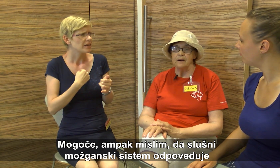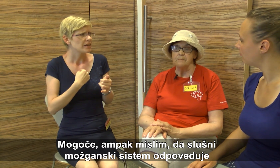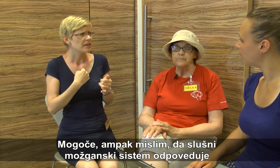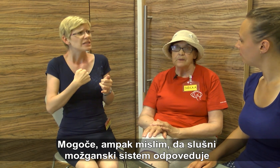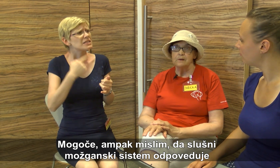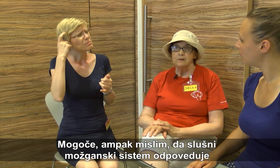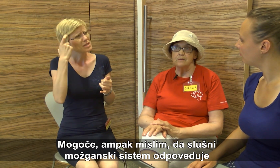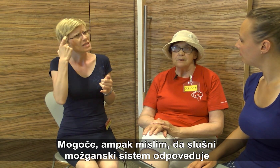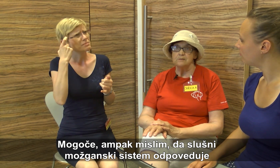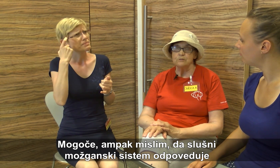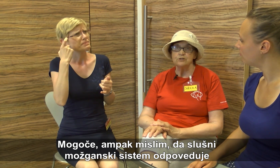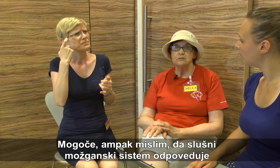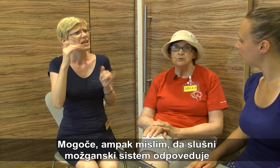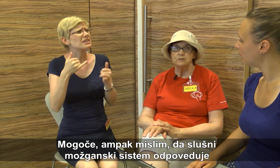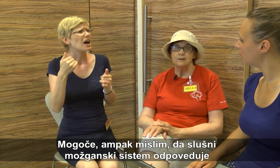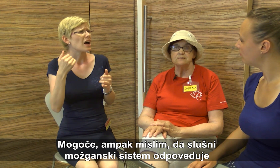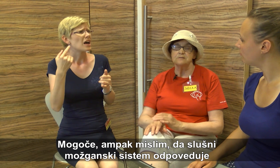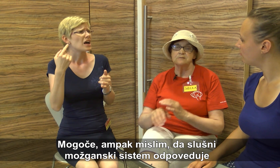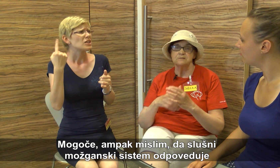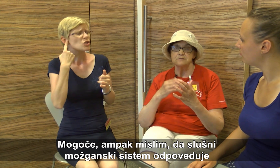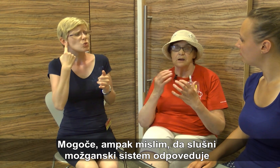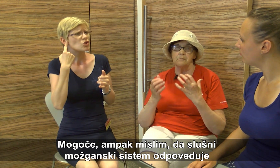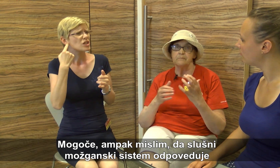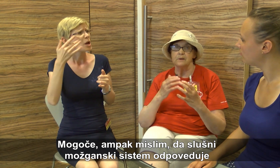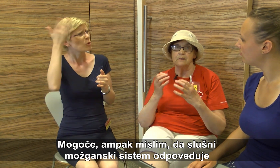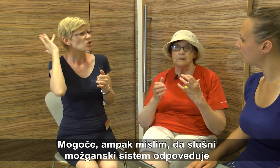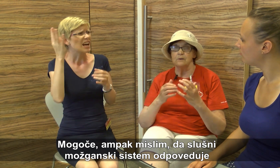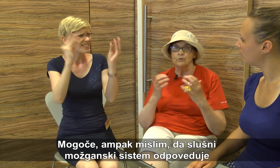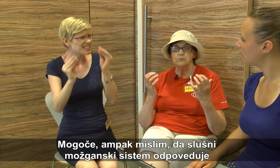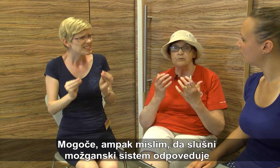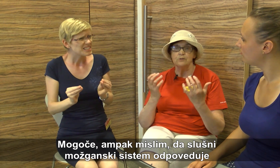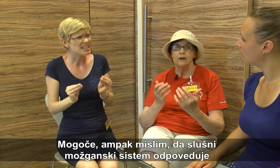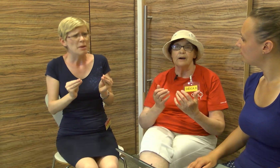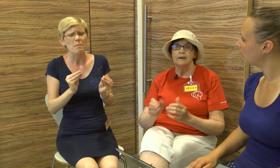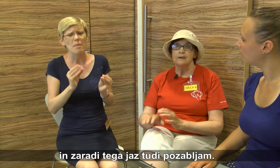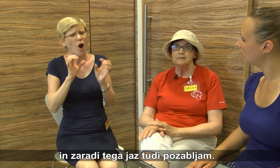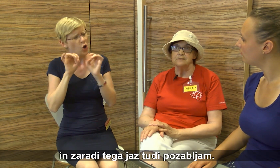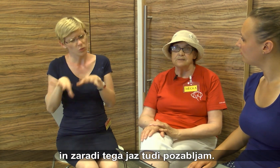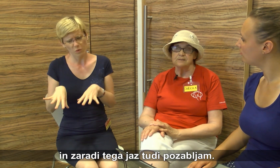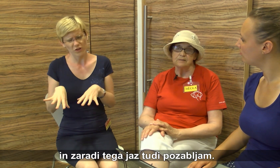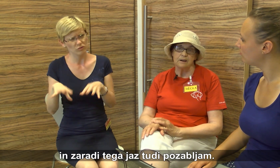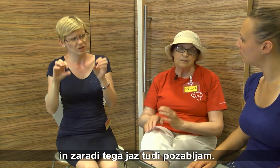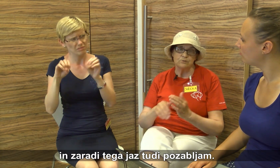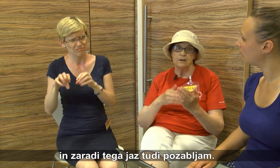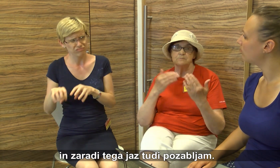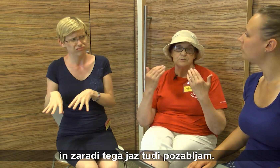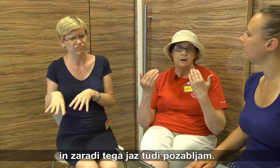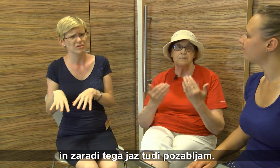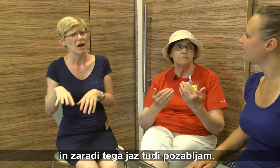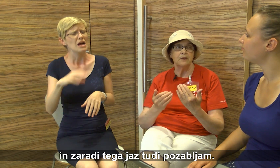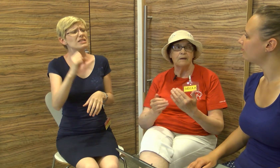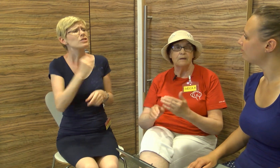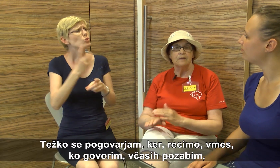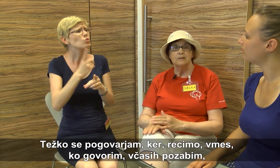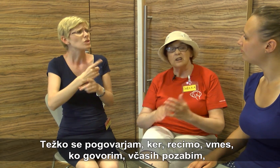mislim, da slušni možganski sistem odpoveduje in da zaradi tega tudi jaz